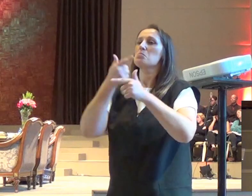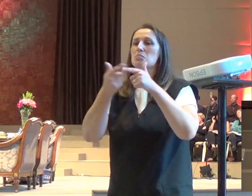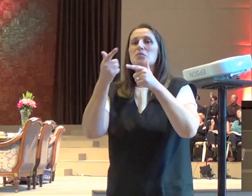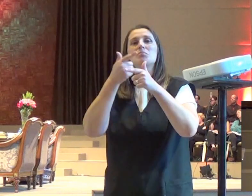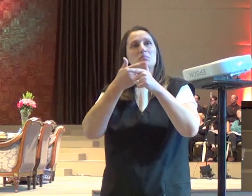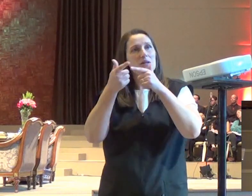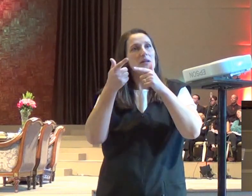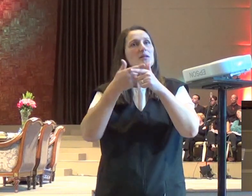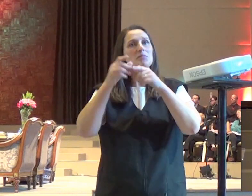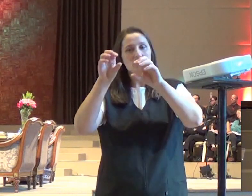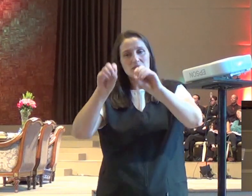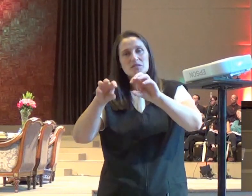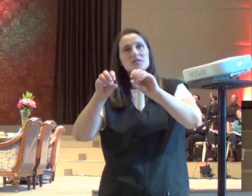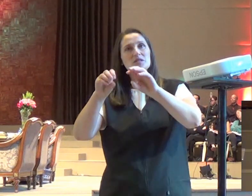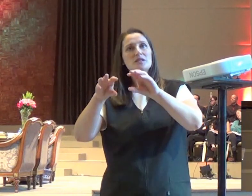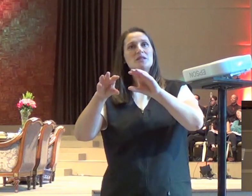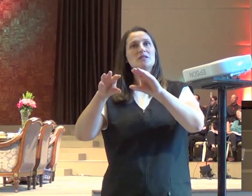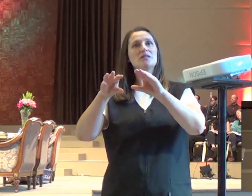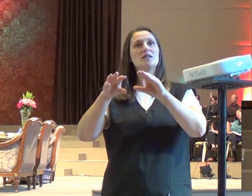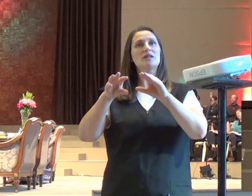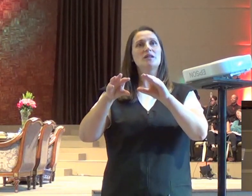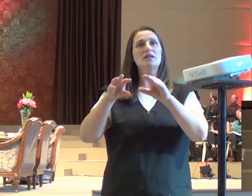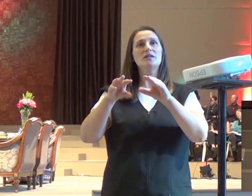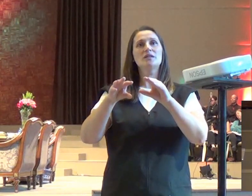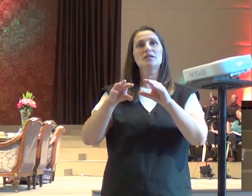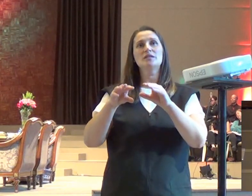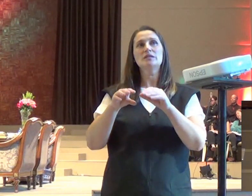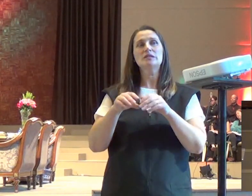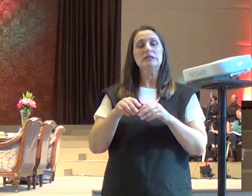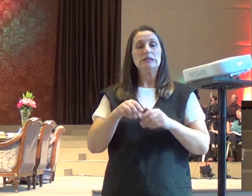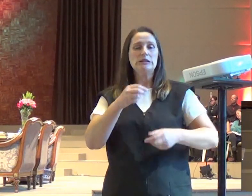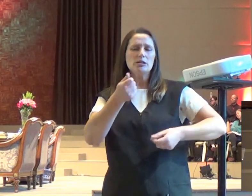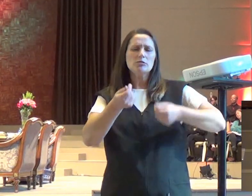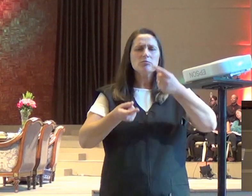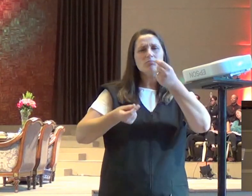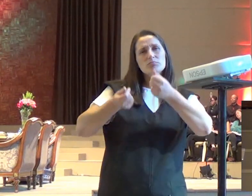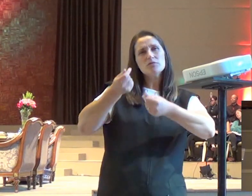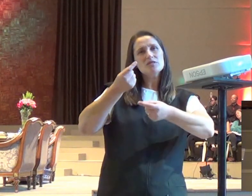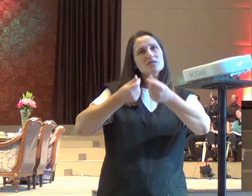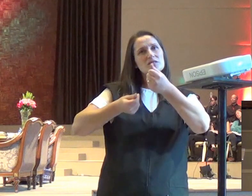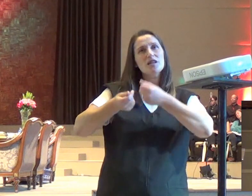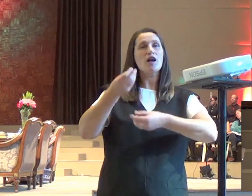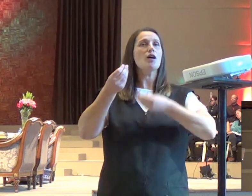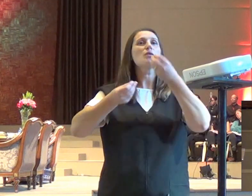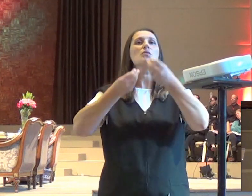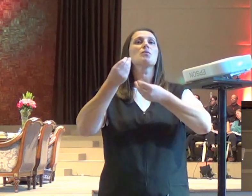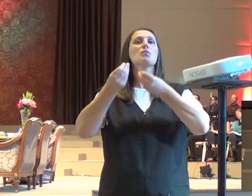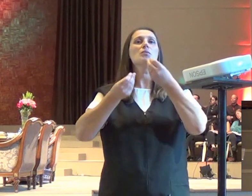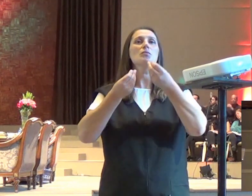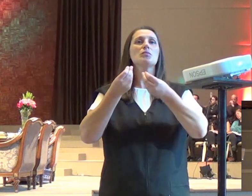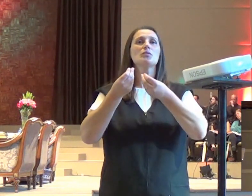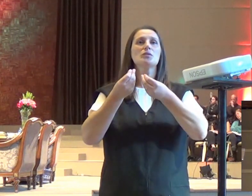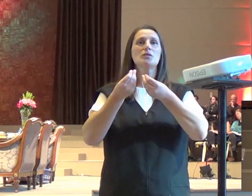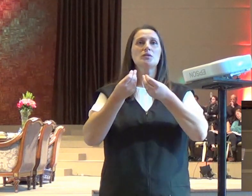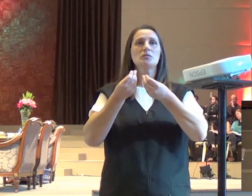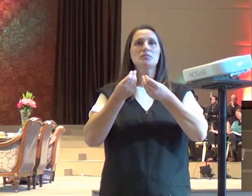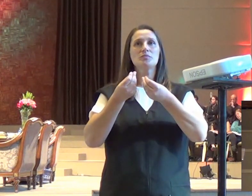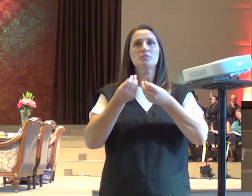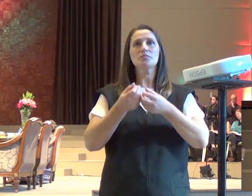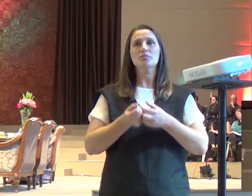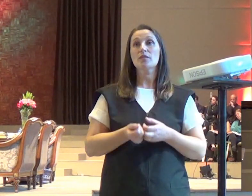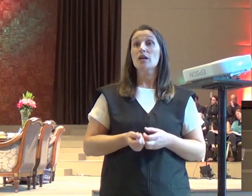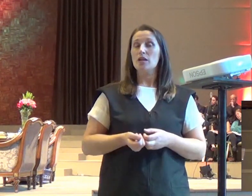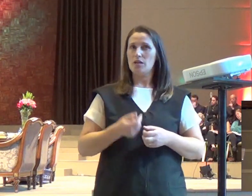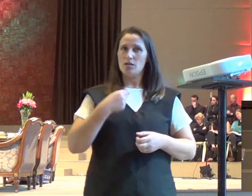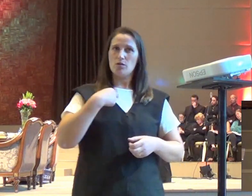negociar, ensinar a fazer conta e administrar os seus recursos. Eu estava conversando com